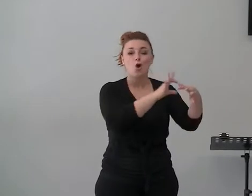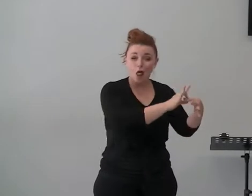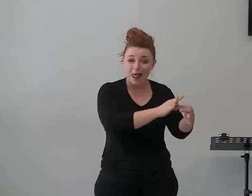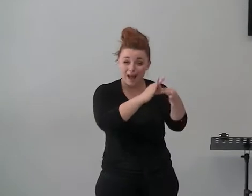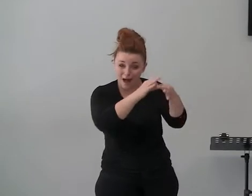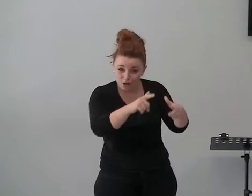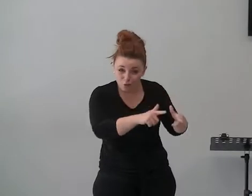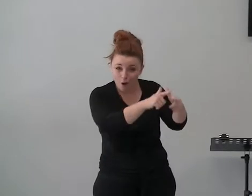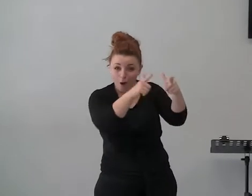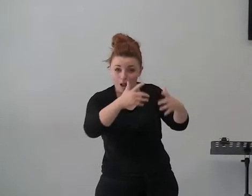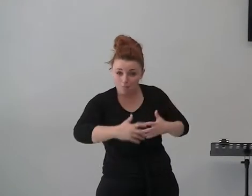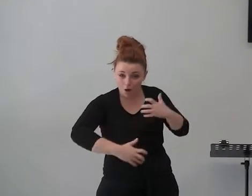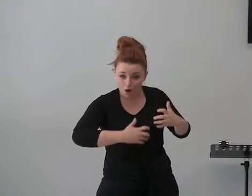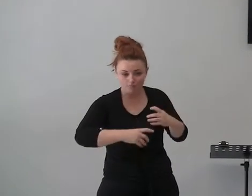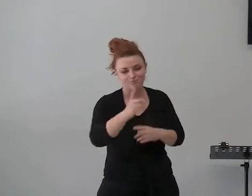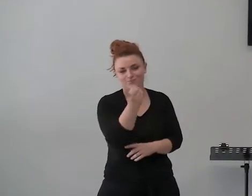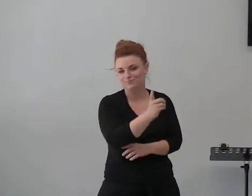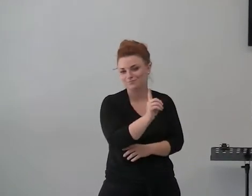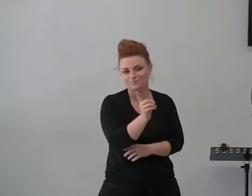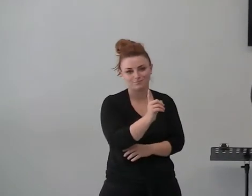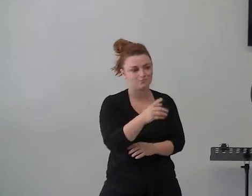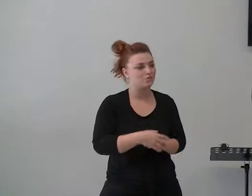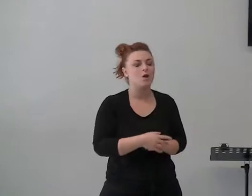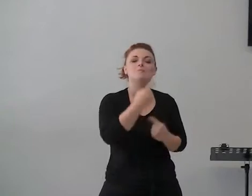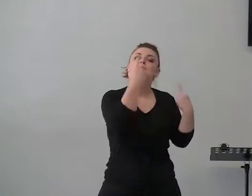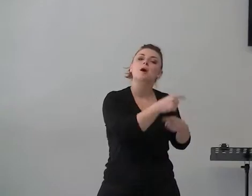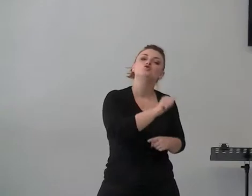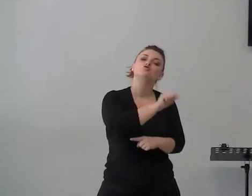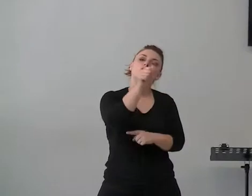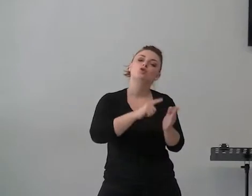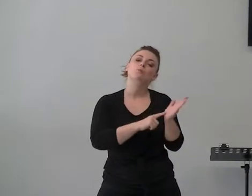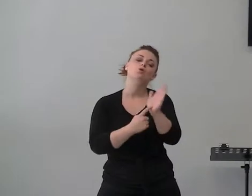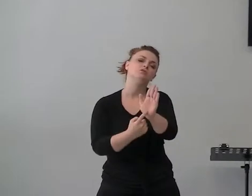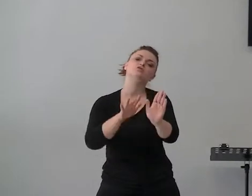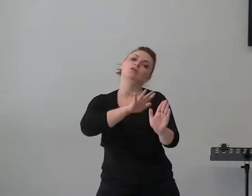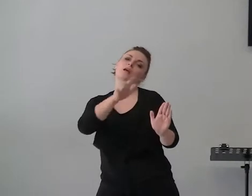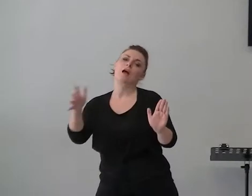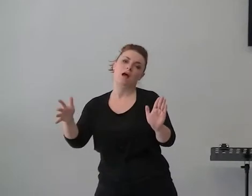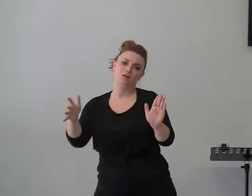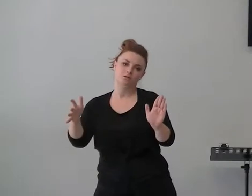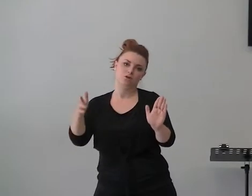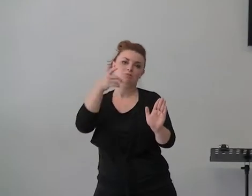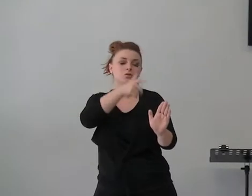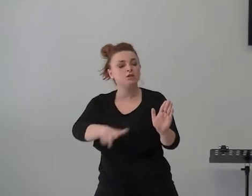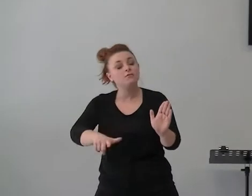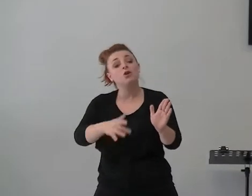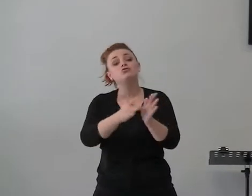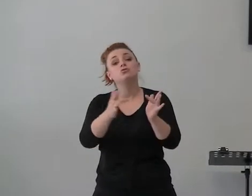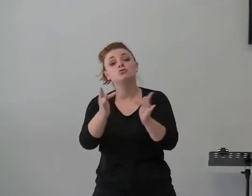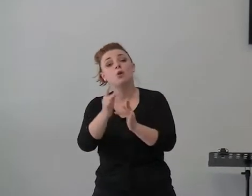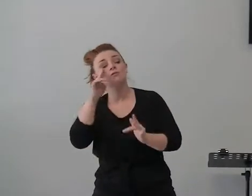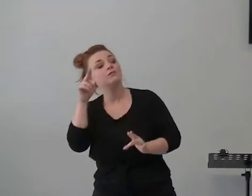Questo povero fico è soltanto un'illustrazione. Gesù aveva visto il suo tempio e la situazione lì.